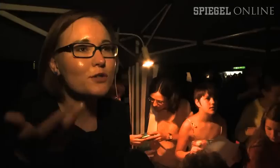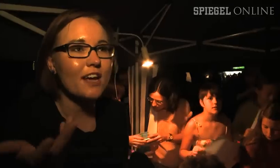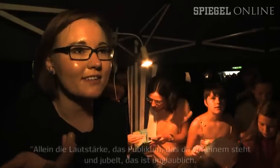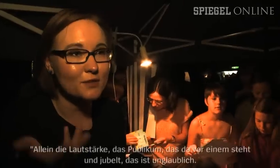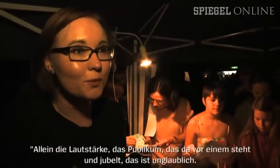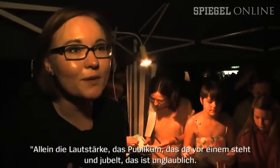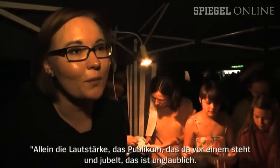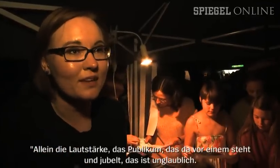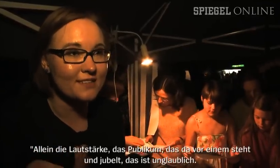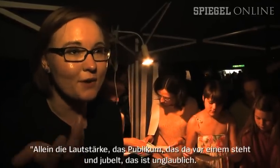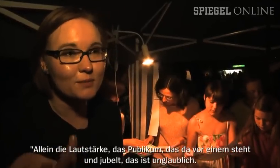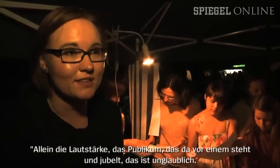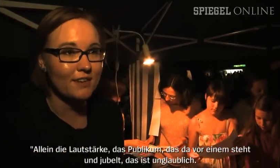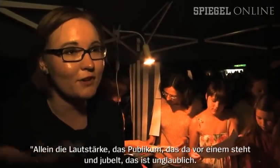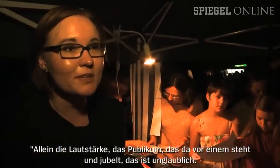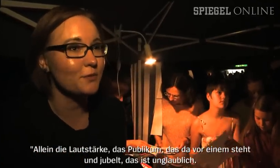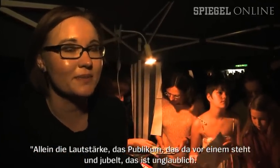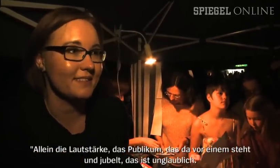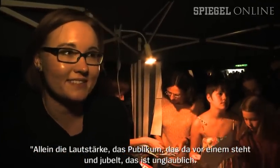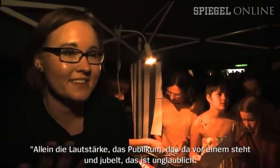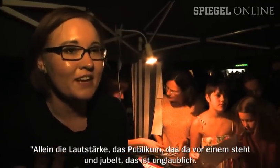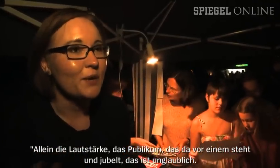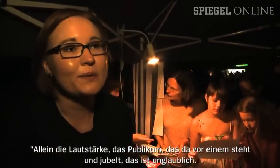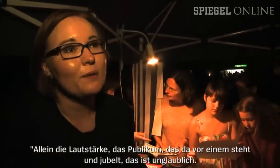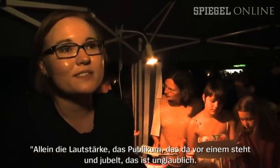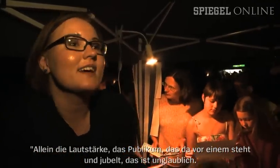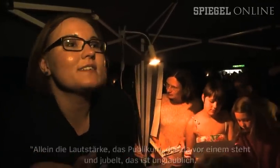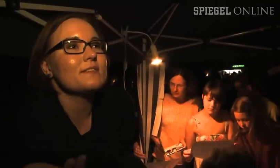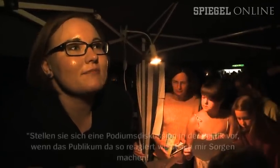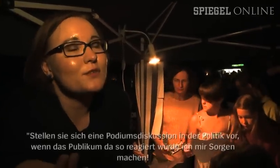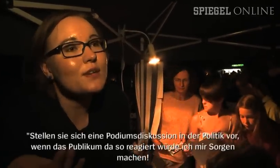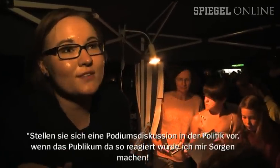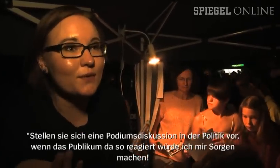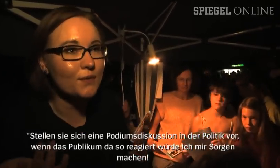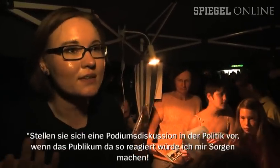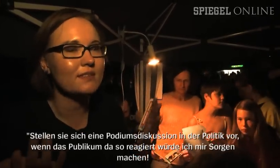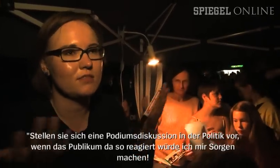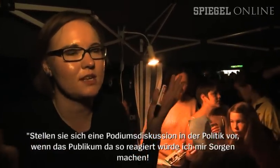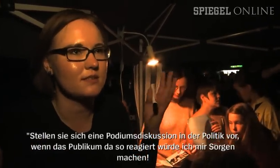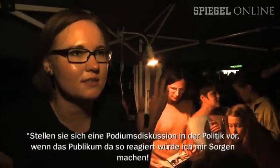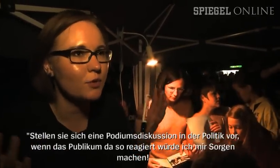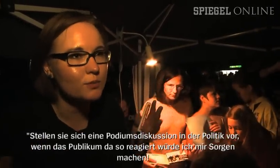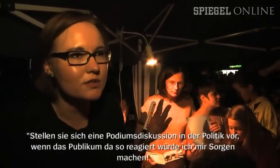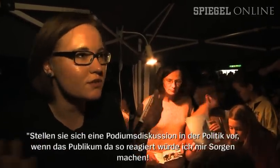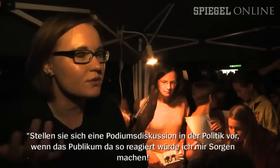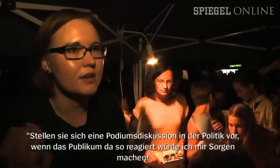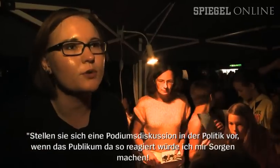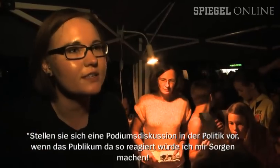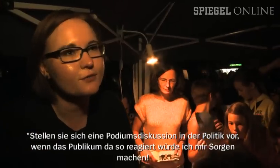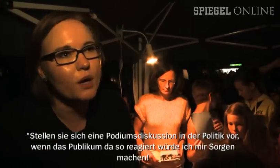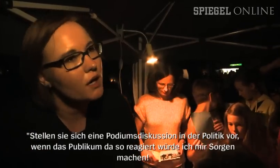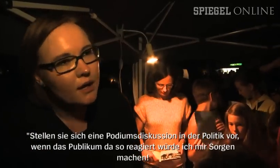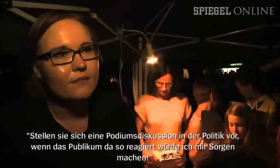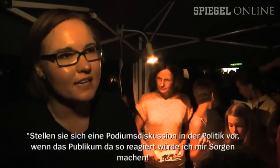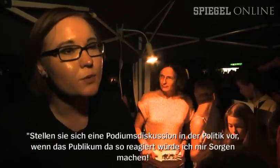Allein die Lautstärke, das Publikum, das da vor einem steht und einfach mitjubelt, das ist unglaublich. Das hatte ich natürlich sonst so nicht. Stellen Sie sich eine Podiumsdiskussion in der